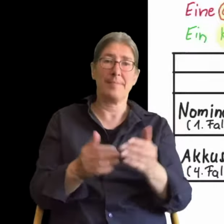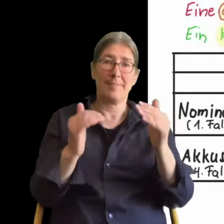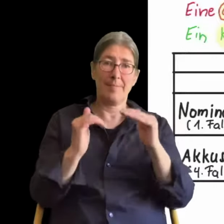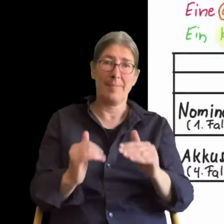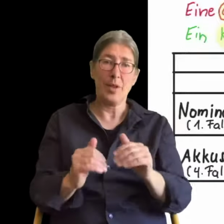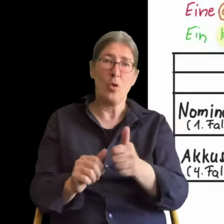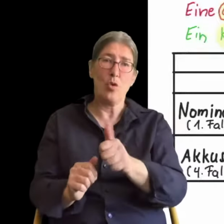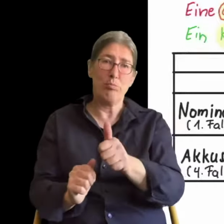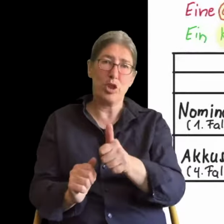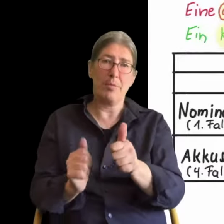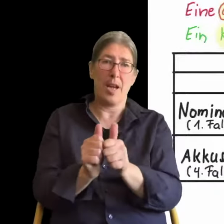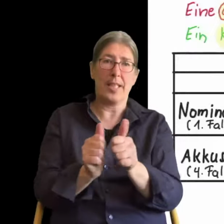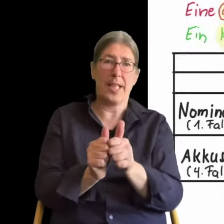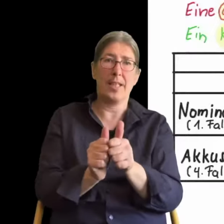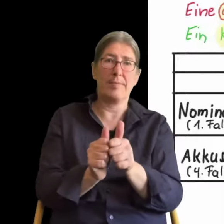Und bei unbestimmten Artikeln